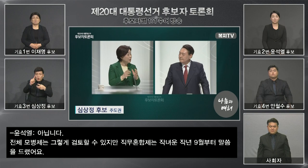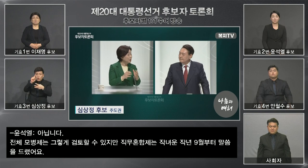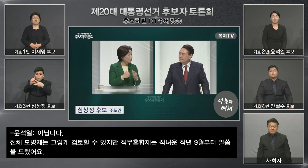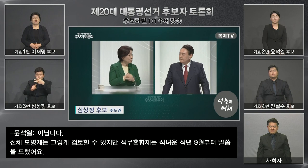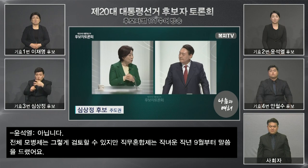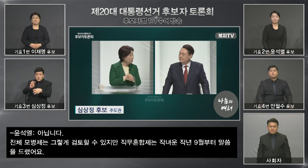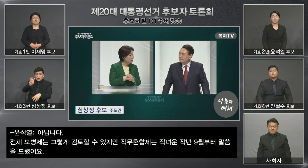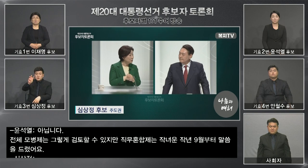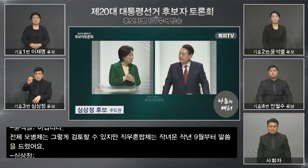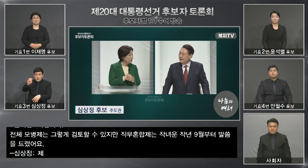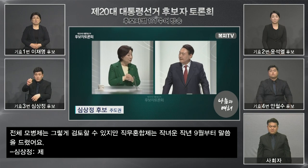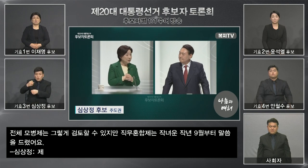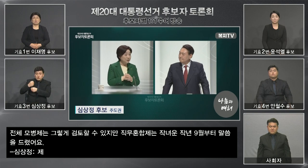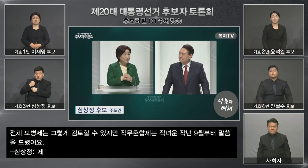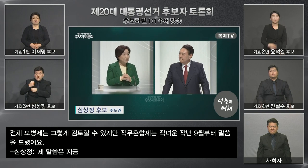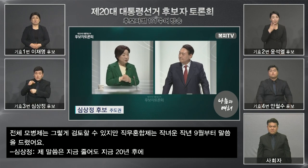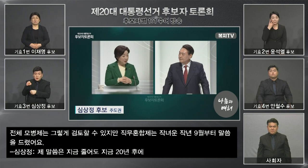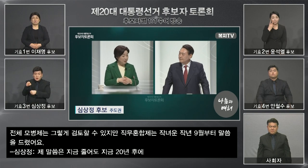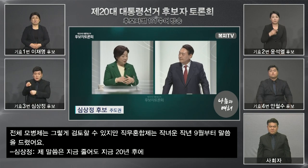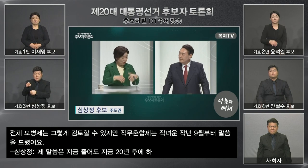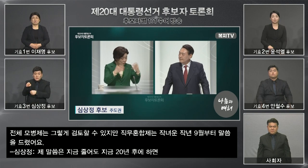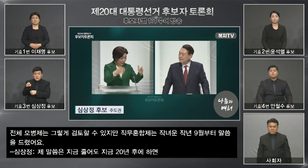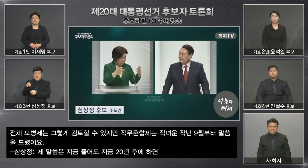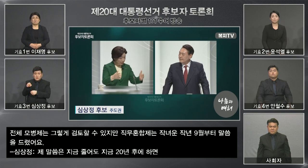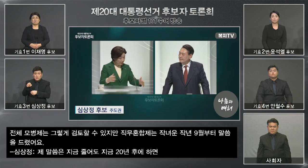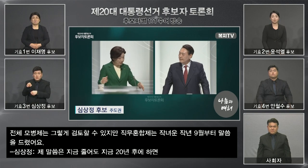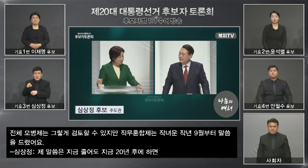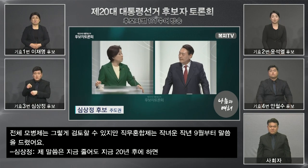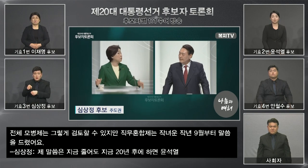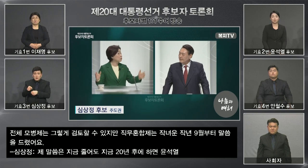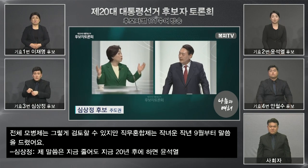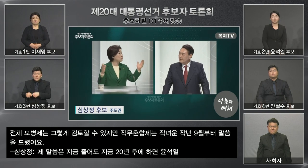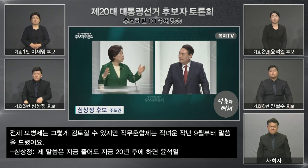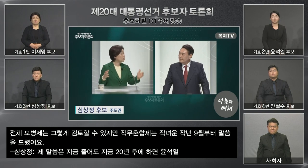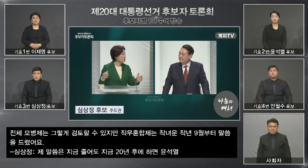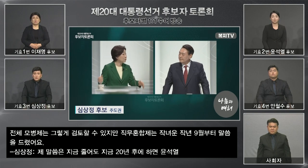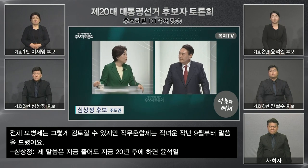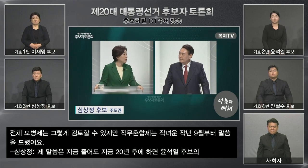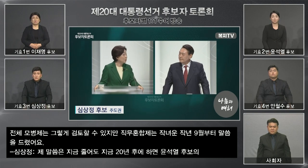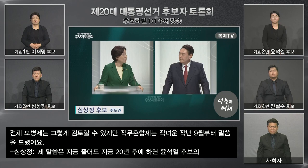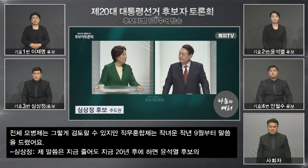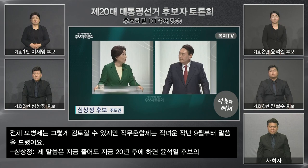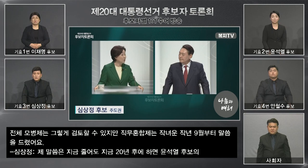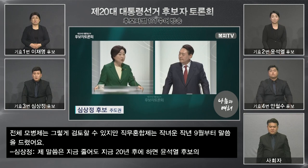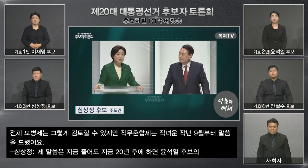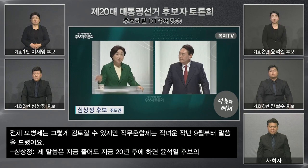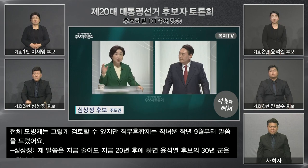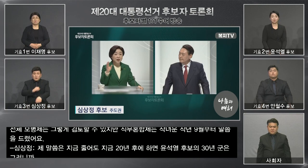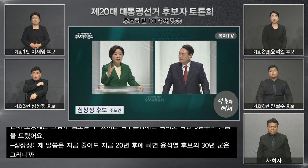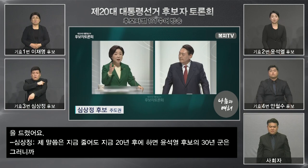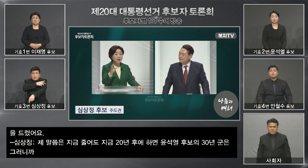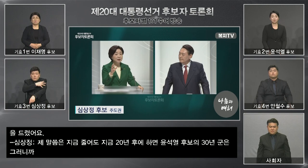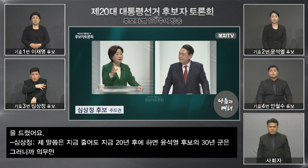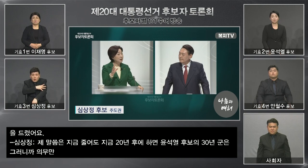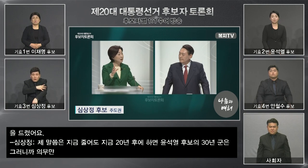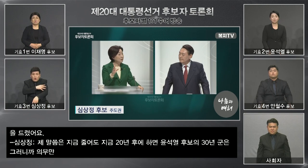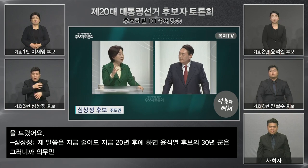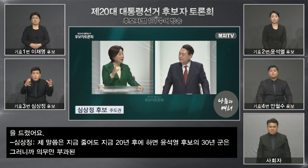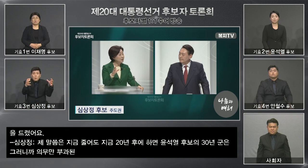30만 군은 그러니까 의무만 부과된 징집병으로 구성된 군대고 제가